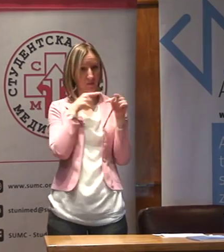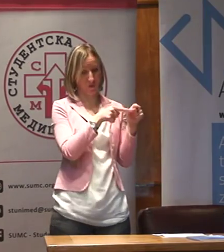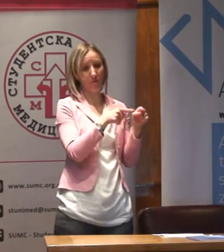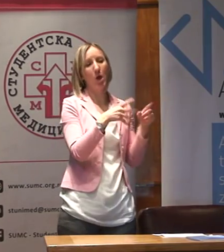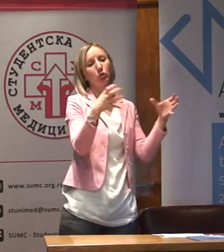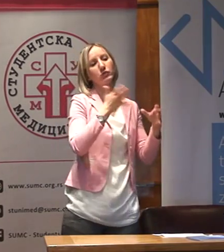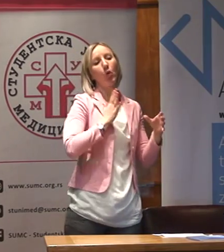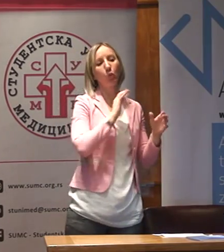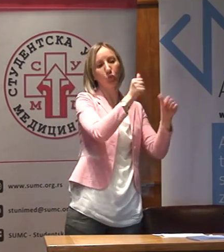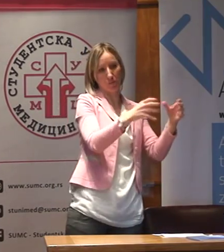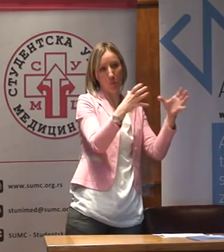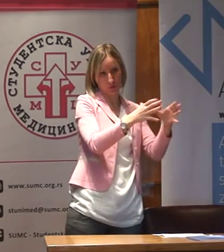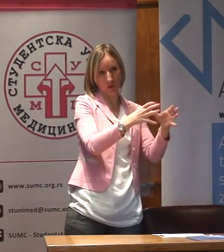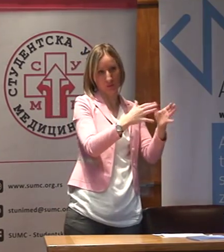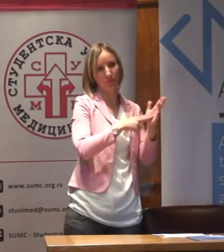je